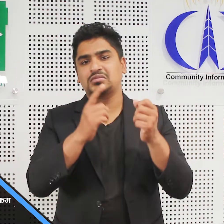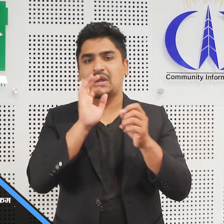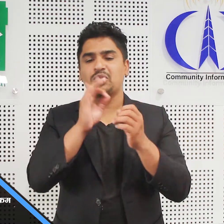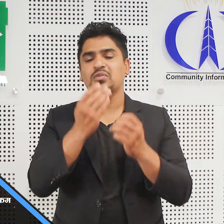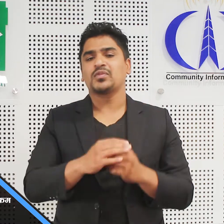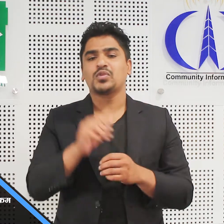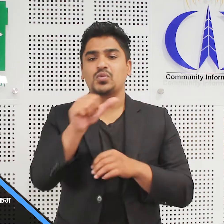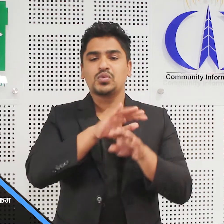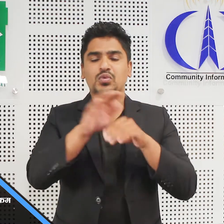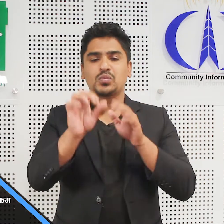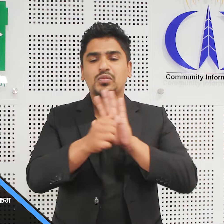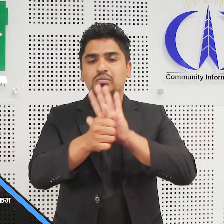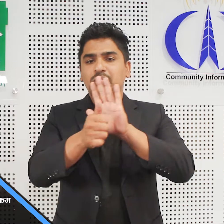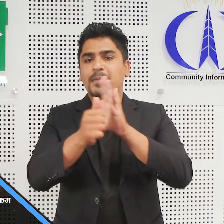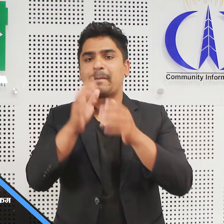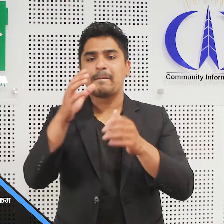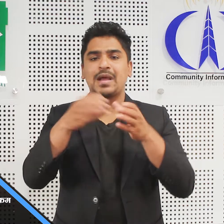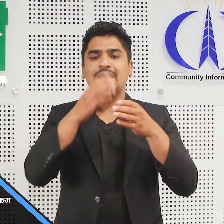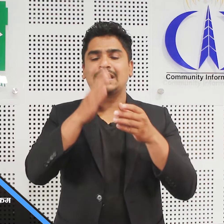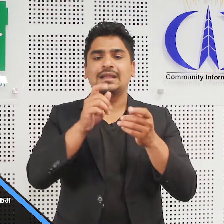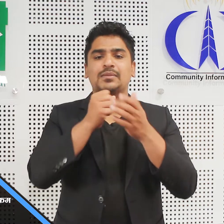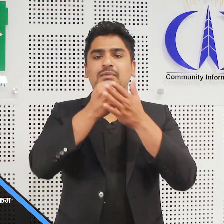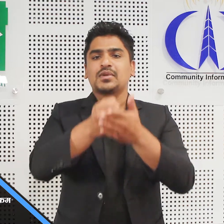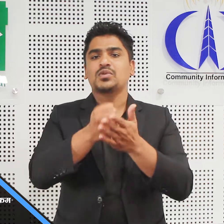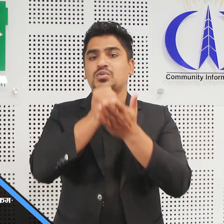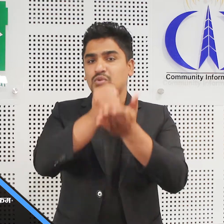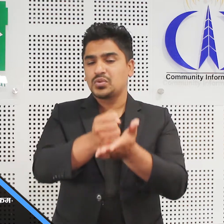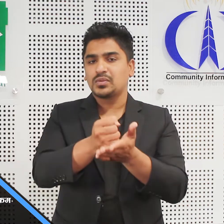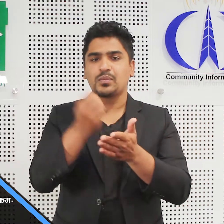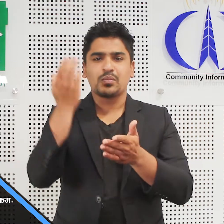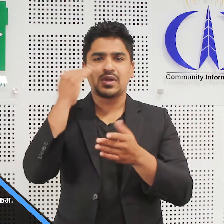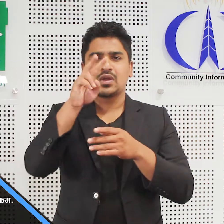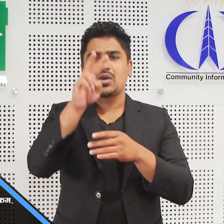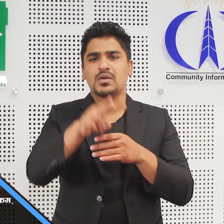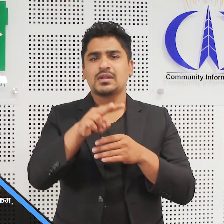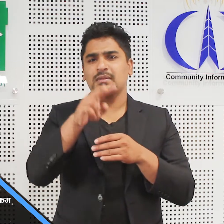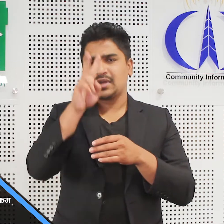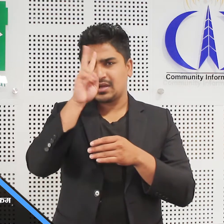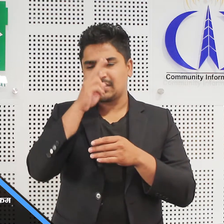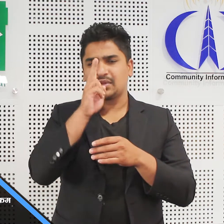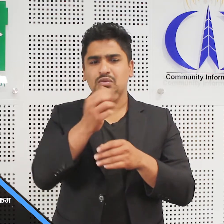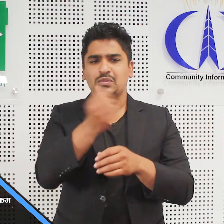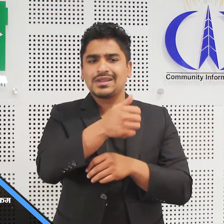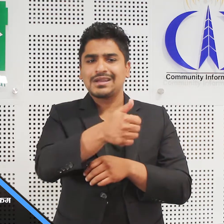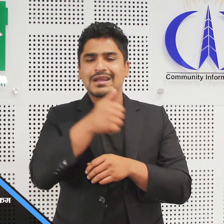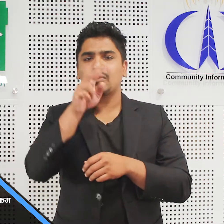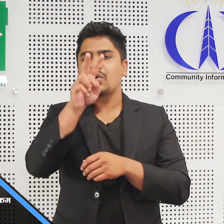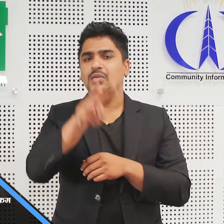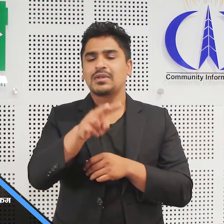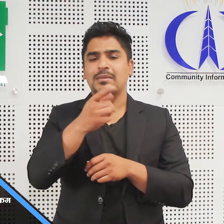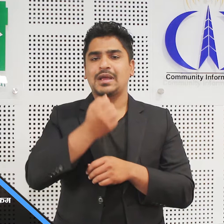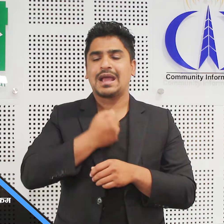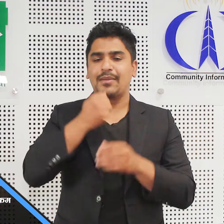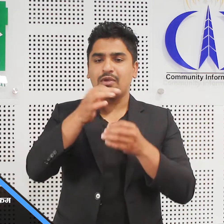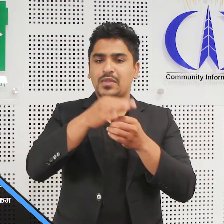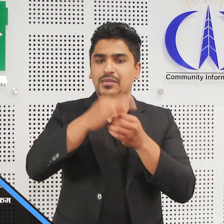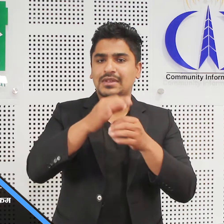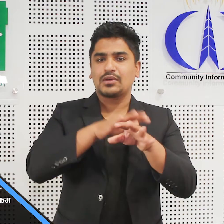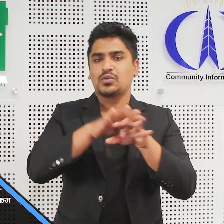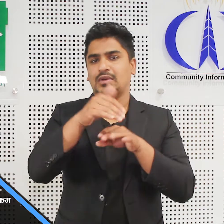उनीहरूको पुनरुत्थानमा पालिकाले पुर्याएको सहयोग, पहिलाकै अवस्थामा अथवा त्योभन्दा राम्रो अवस्थामा आफ्नो व्यवसायहरूलाई